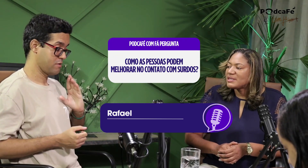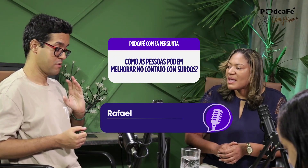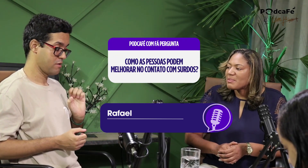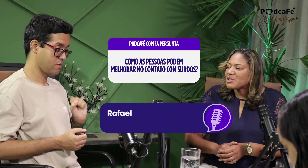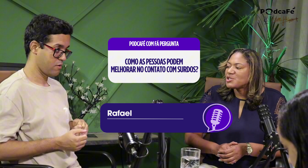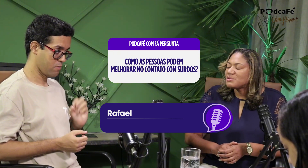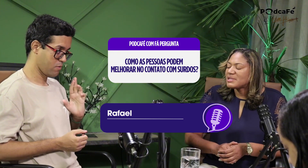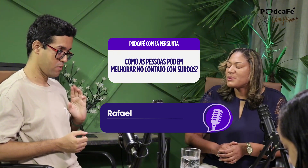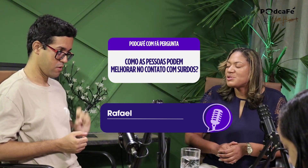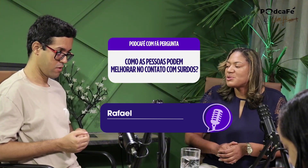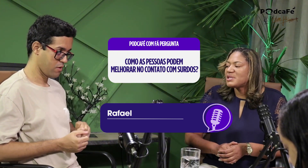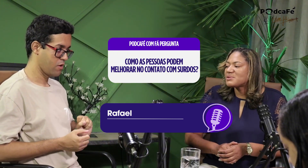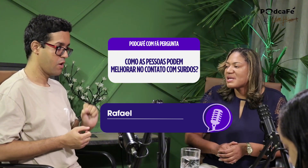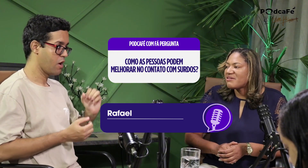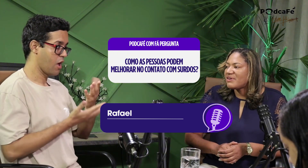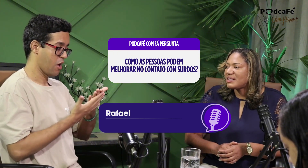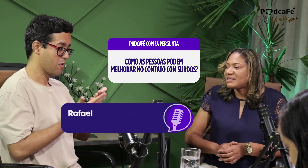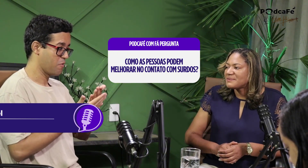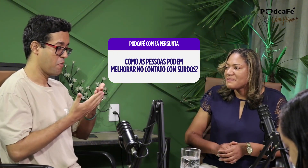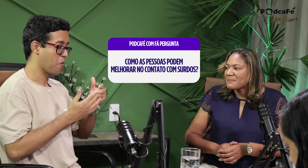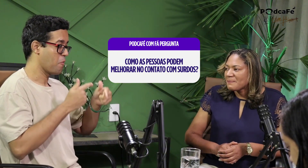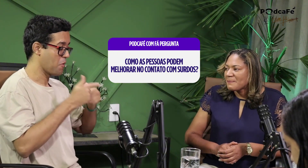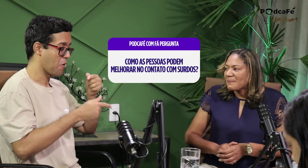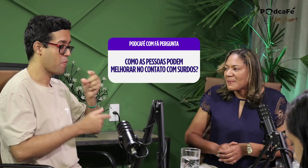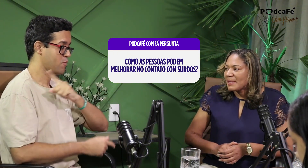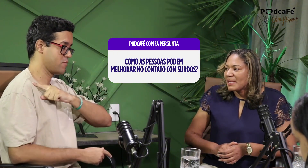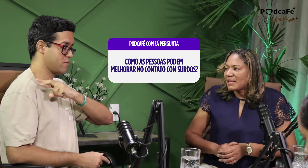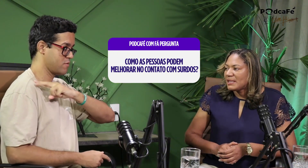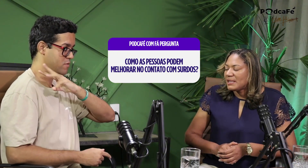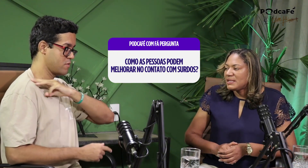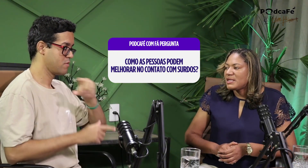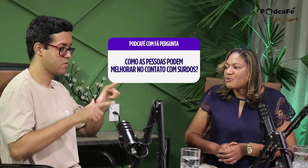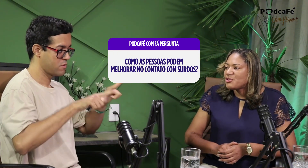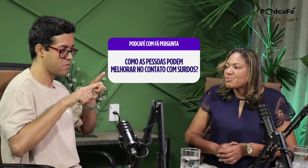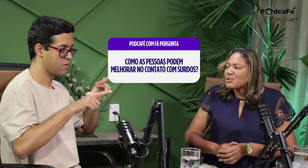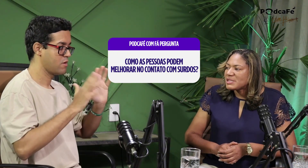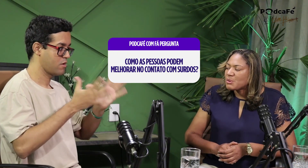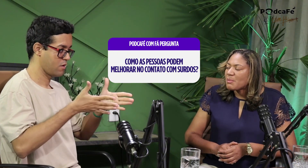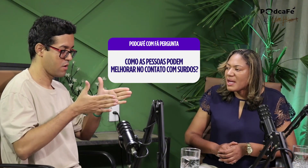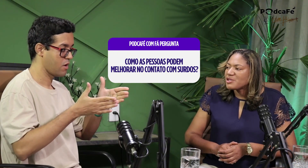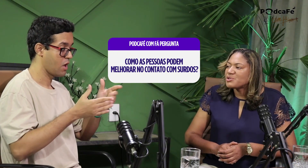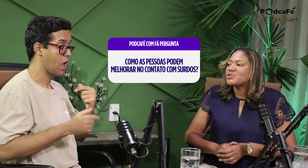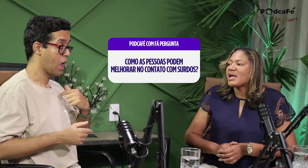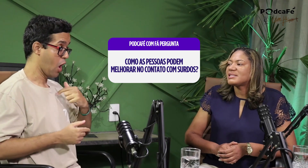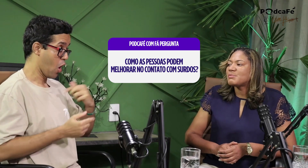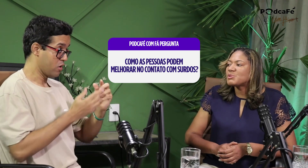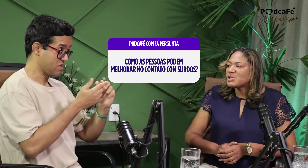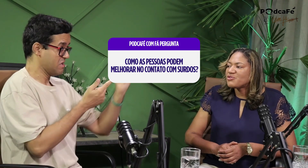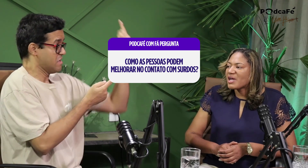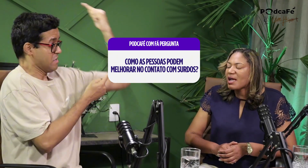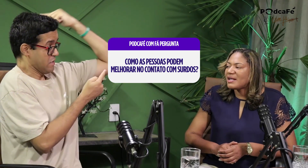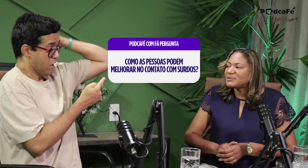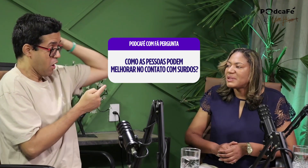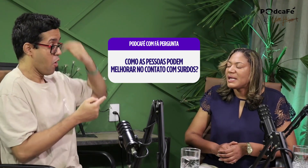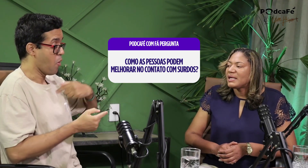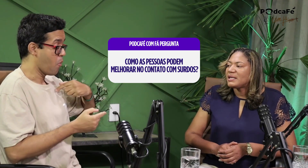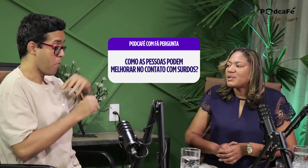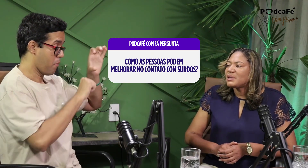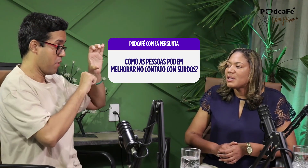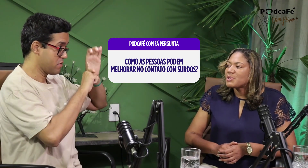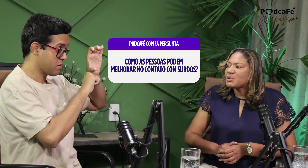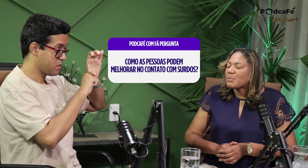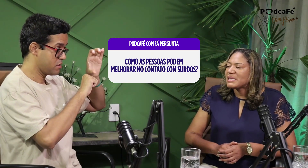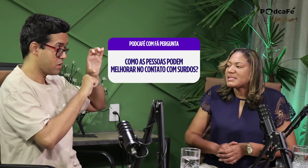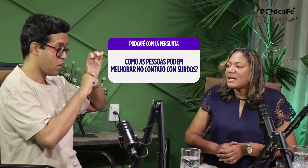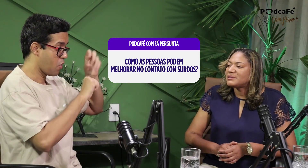eu tinha intérprete, né? Eu estudei no Serra Valley. E eu fiz meu ensino médio, já recebi meu certificado. E